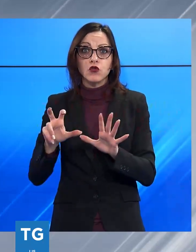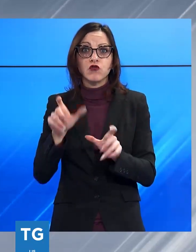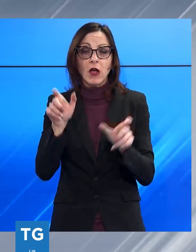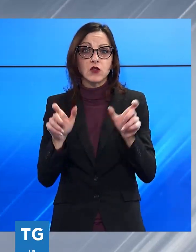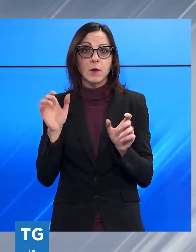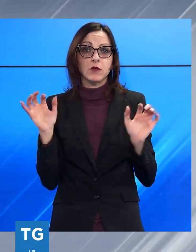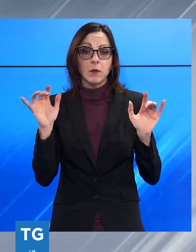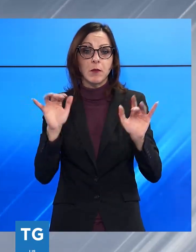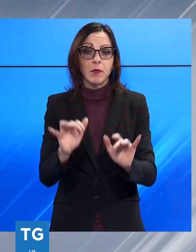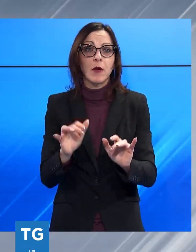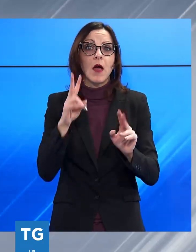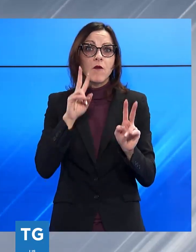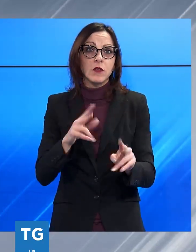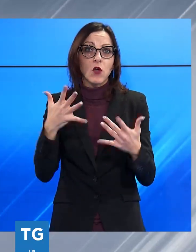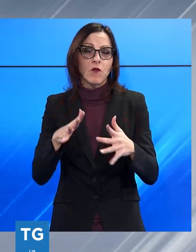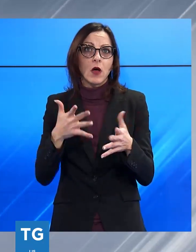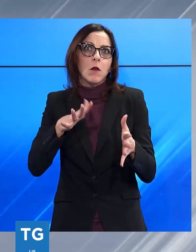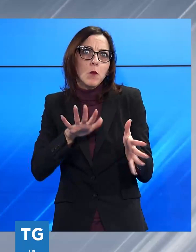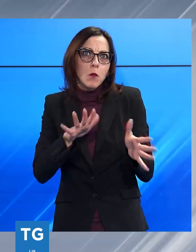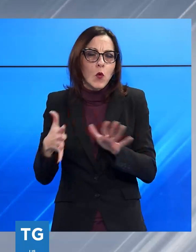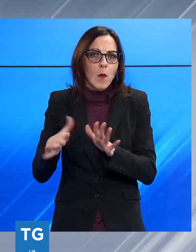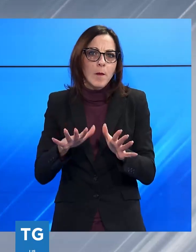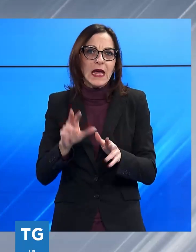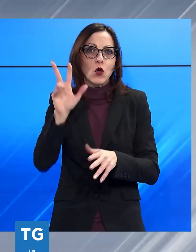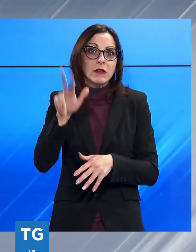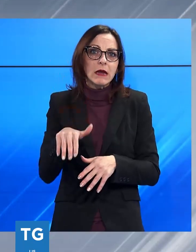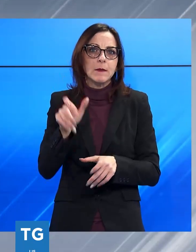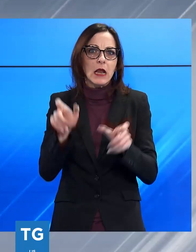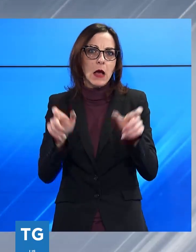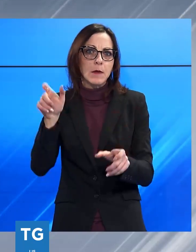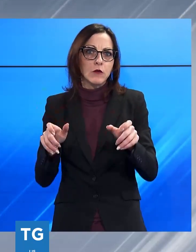è facile ipotizzare che circa 3.000 persone hanno potuto visitare